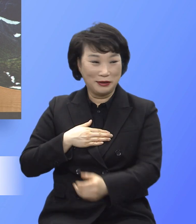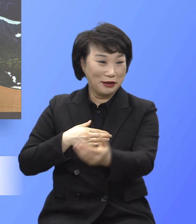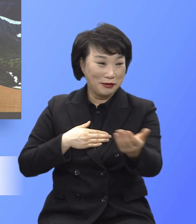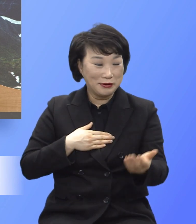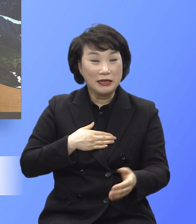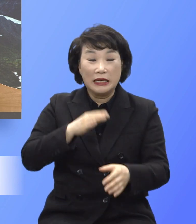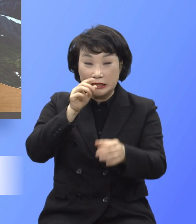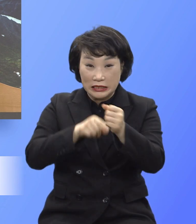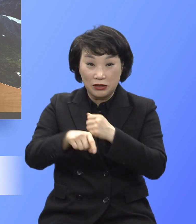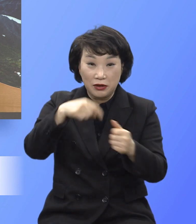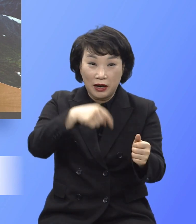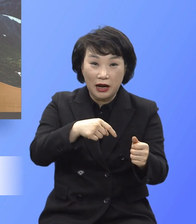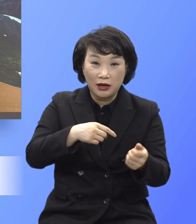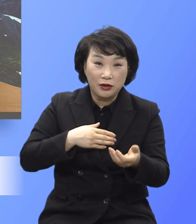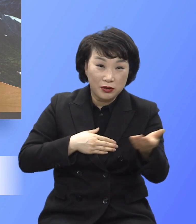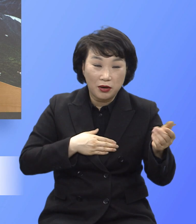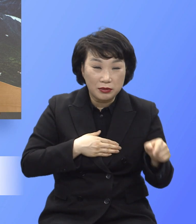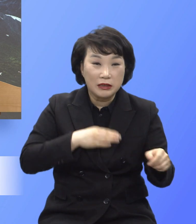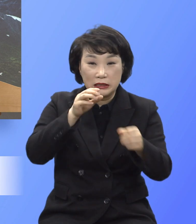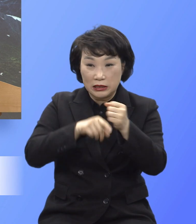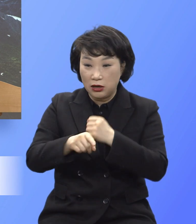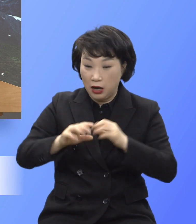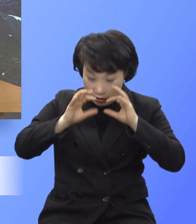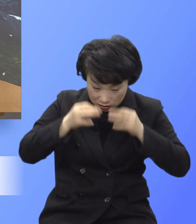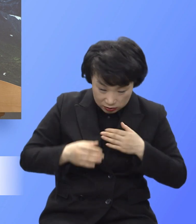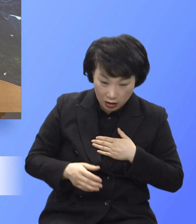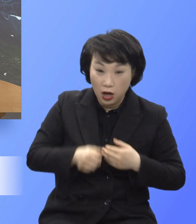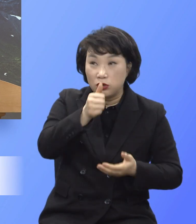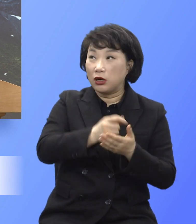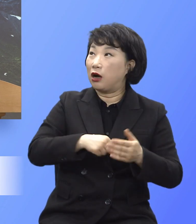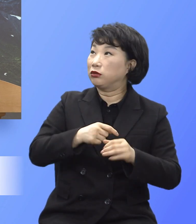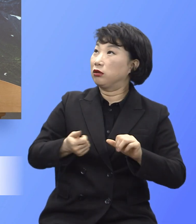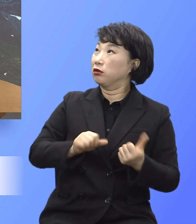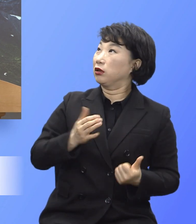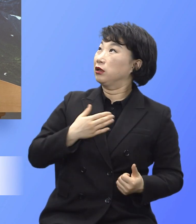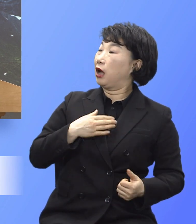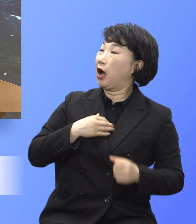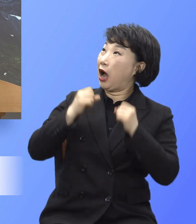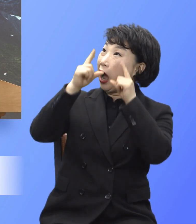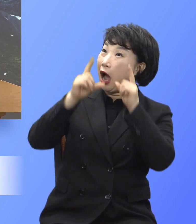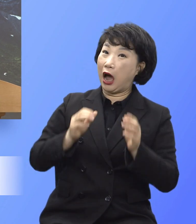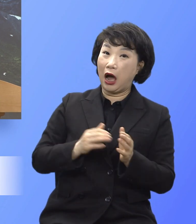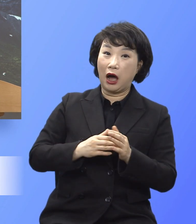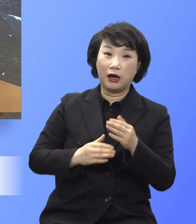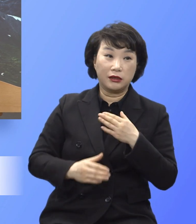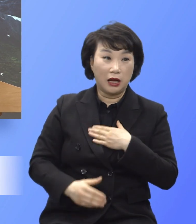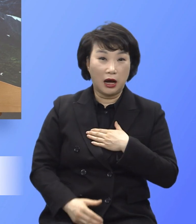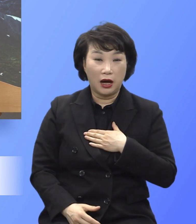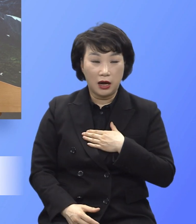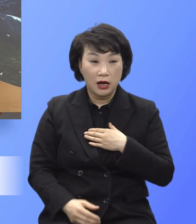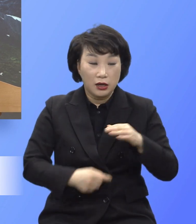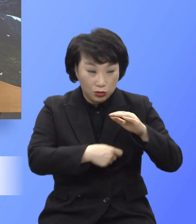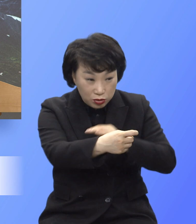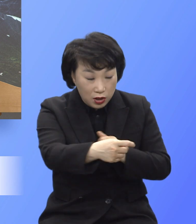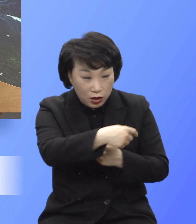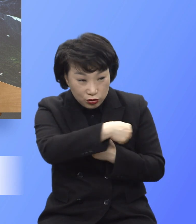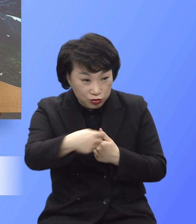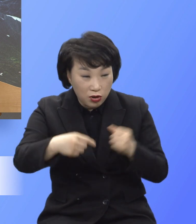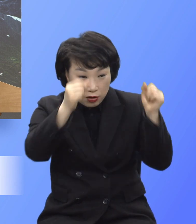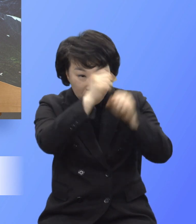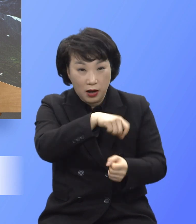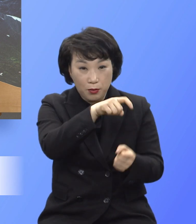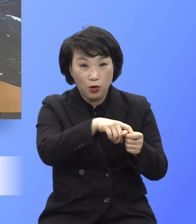진리로 가르치면 진리로 나의 죄 아래서 죽게 됨을 깨닫고 나를 도둑질하고